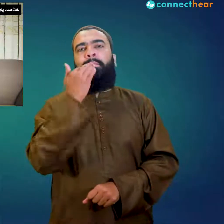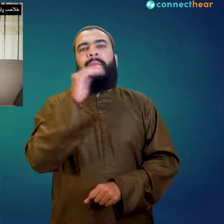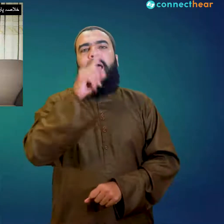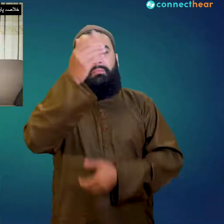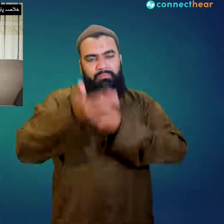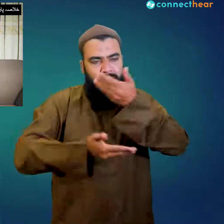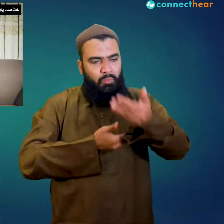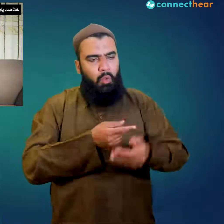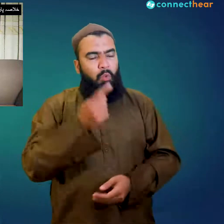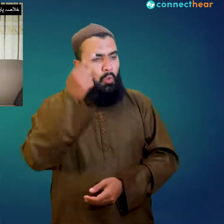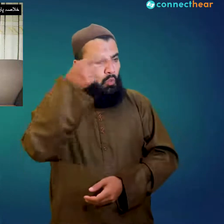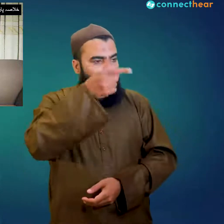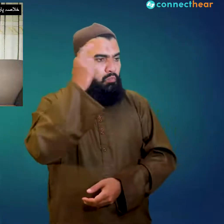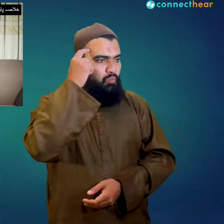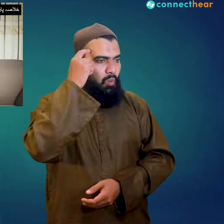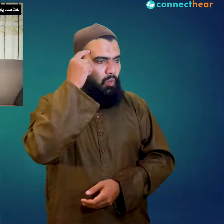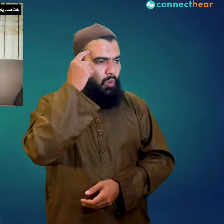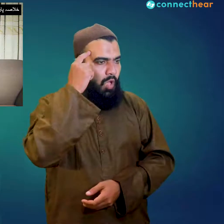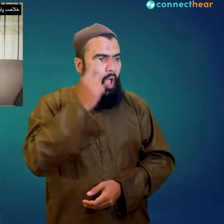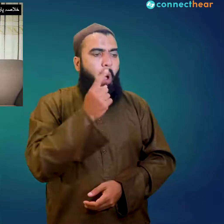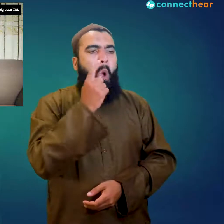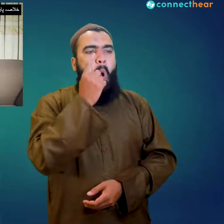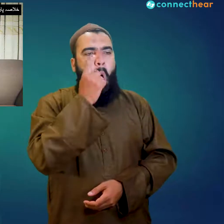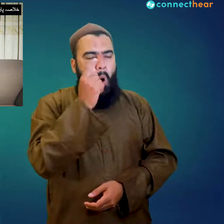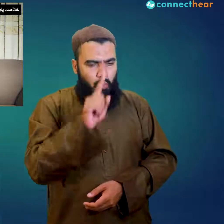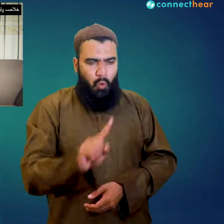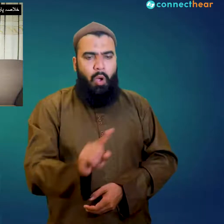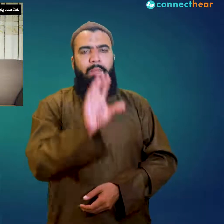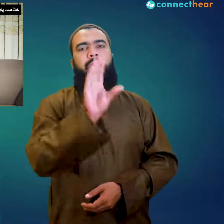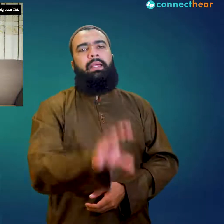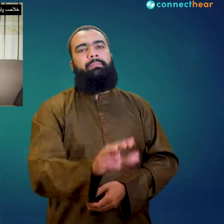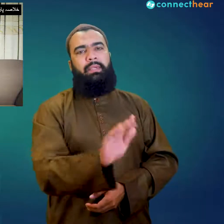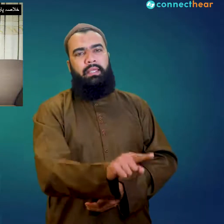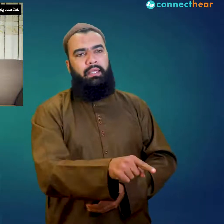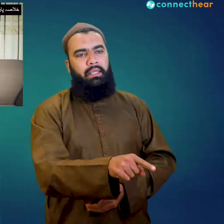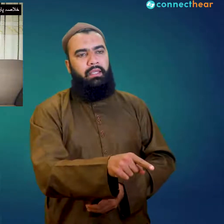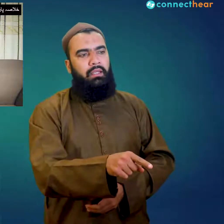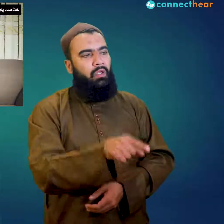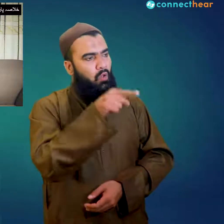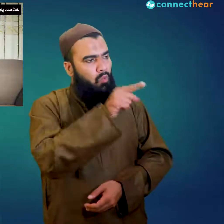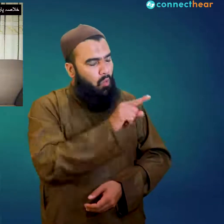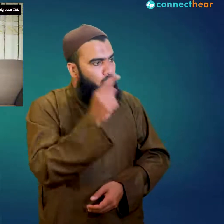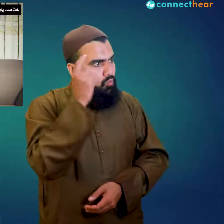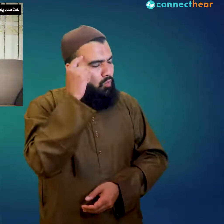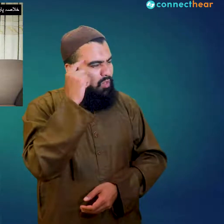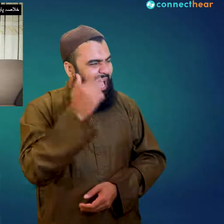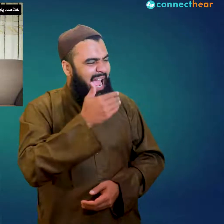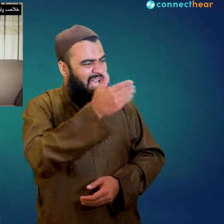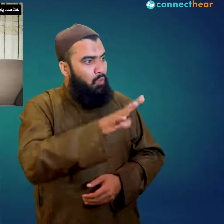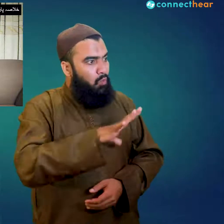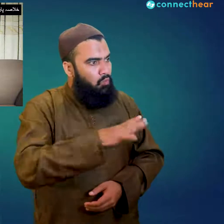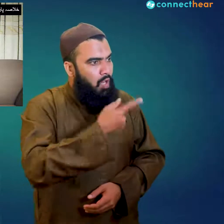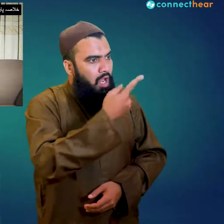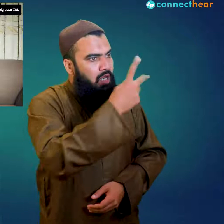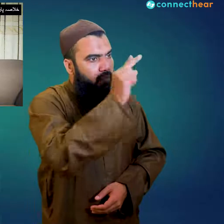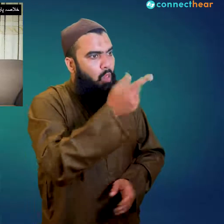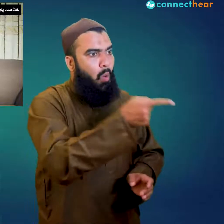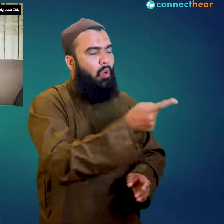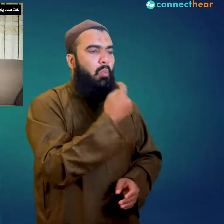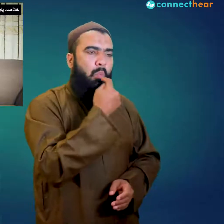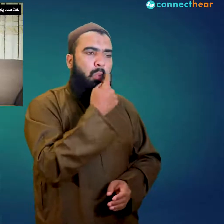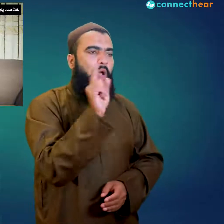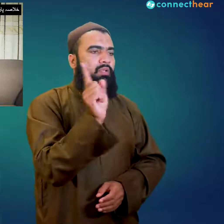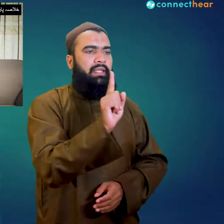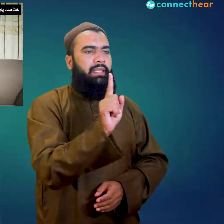گے اور ان کی حق تلفی ہو جائے گی، تو پھر ان سے تم نکاح کر سکتے ہو۔ یتیم لڑکیوں کے ساتھ نکاح